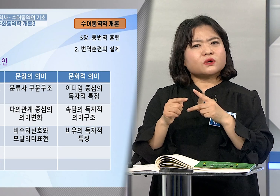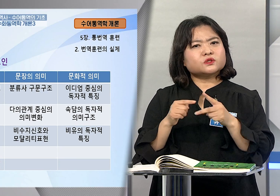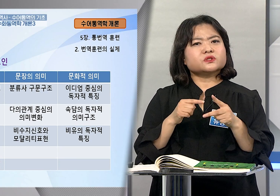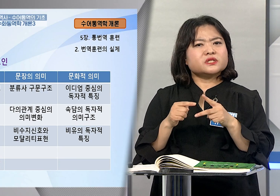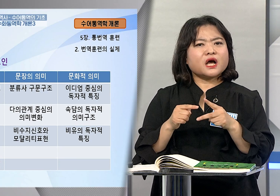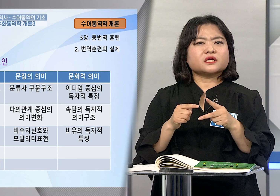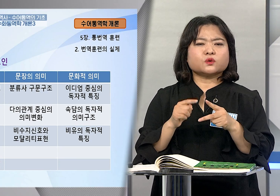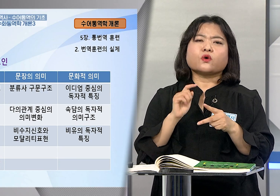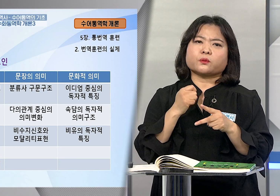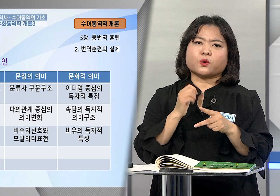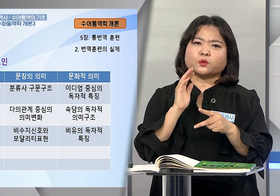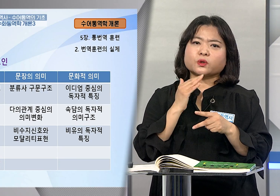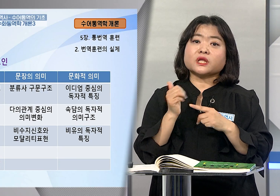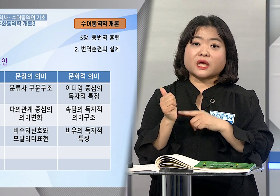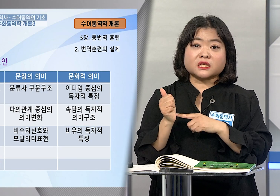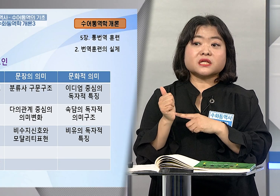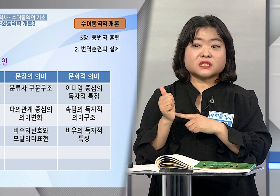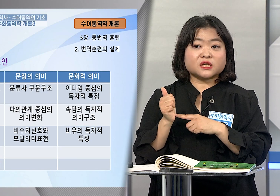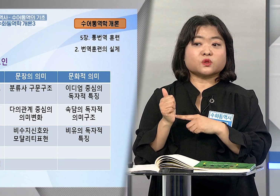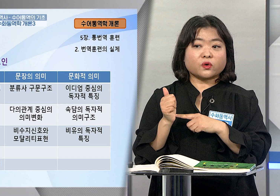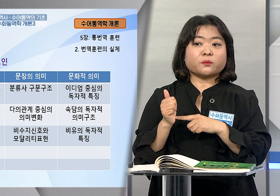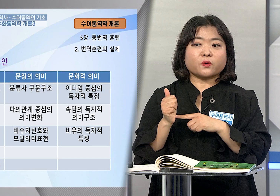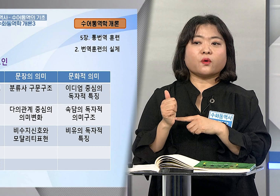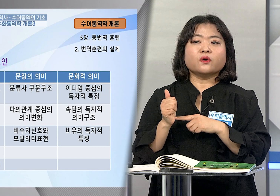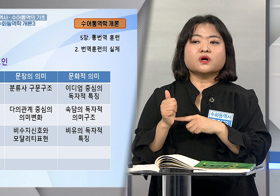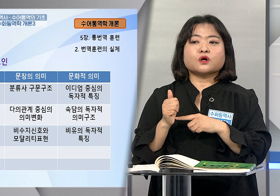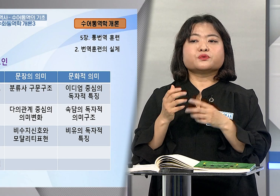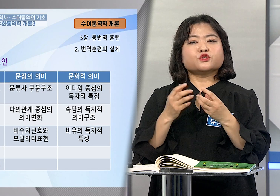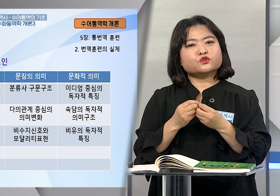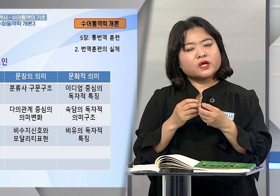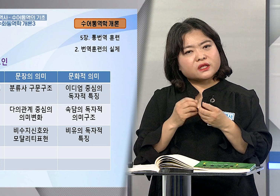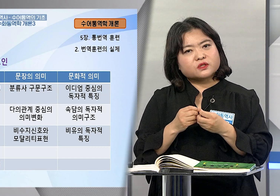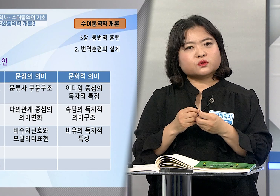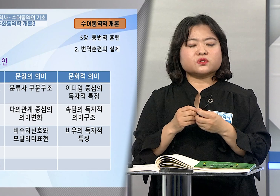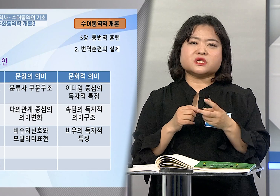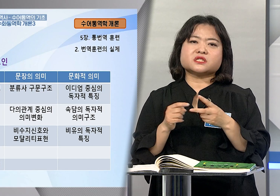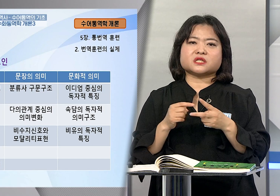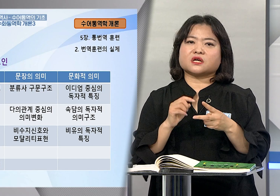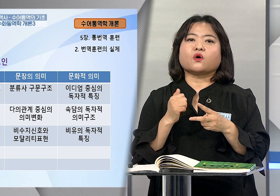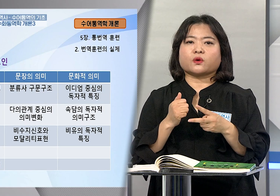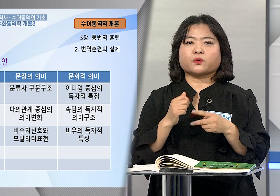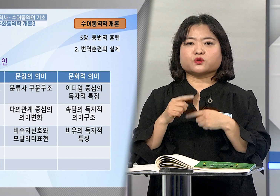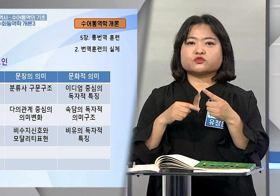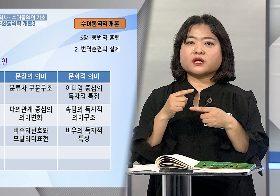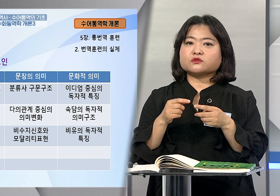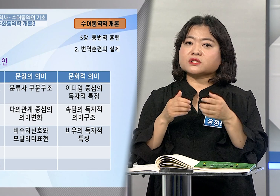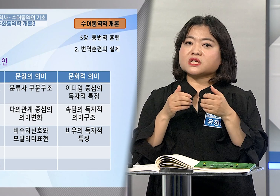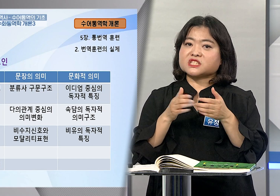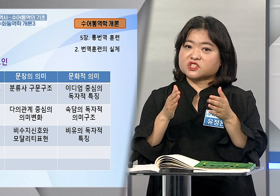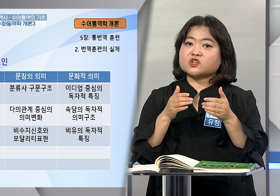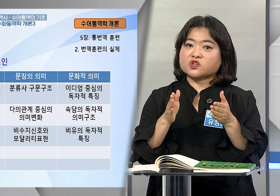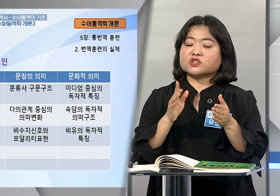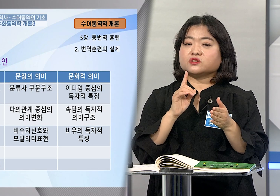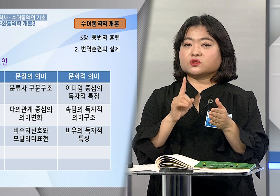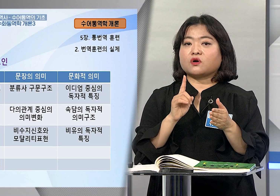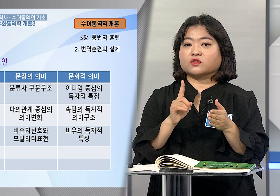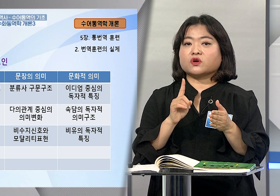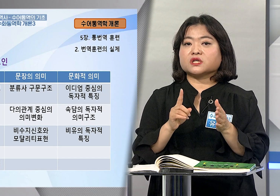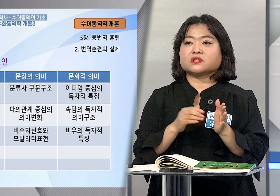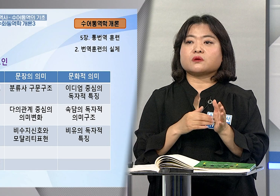직관적으로 이해하기도 어렵고 농인에게 이해시키기도 어렵고 그러니까 비유에 대해서도 이해시키기가 어렵고 수어는 굉장히 직설적인 언어이기